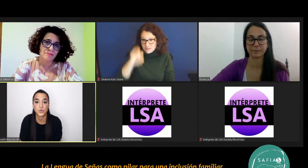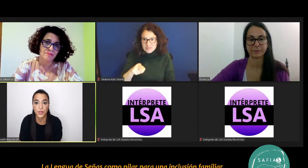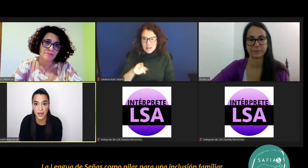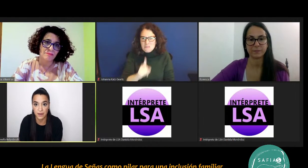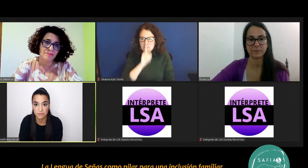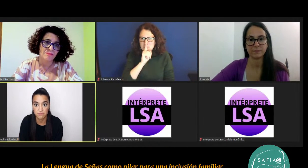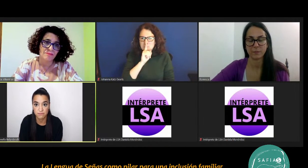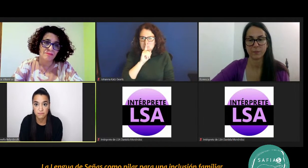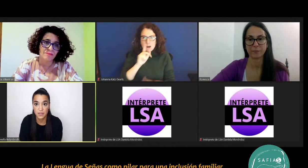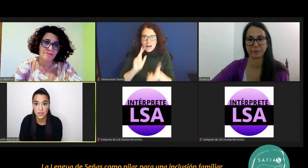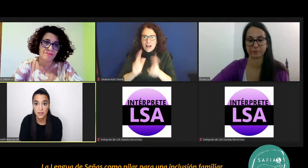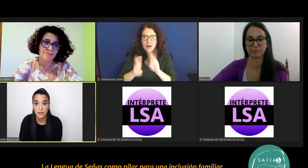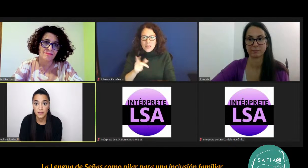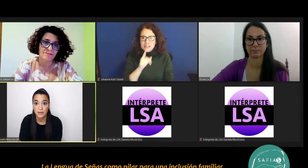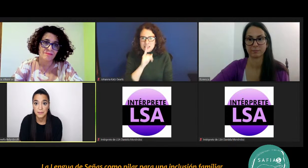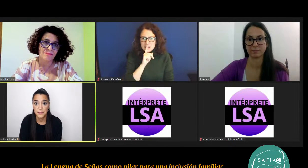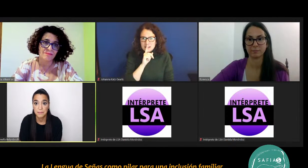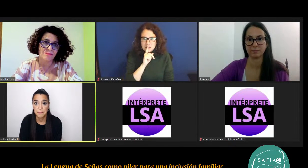tema sordera.